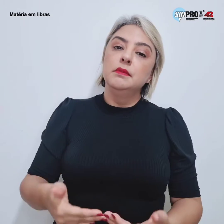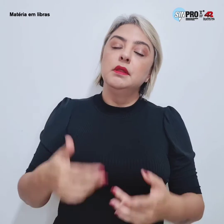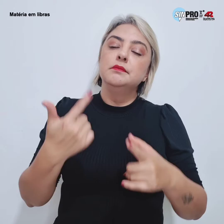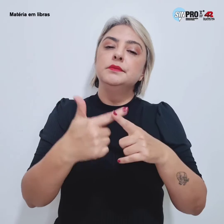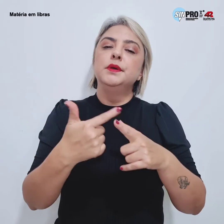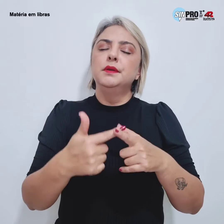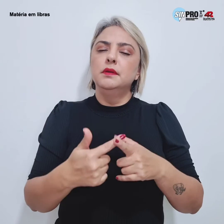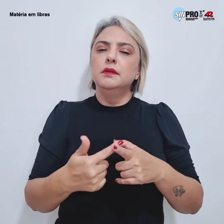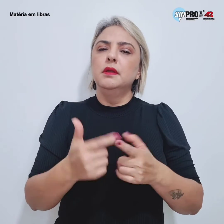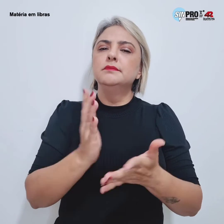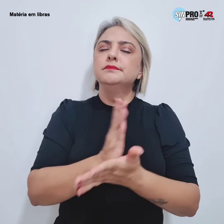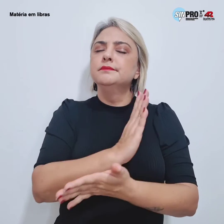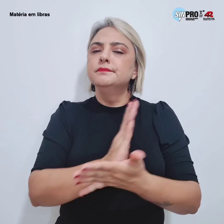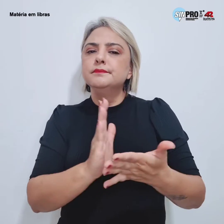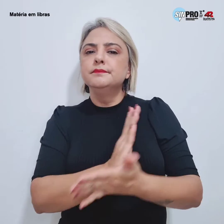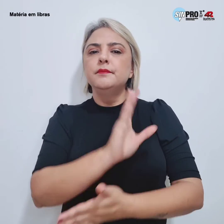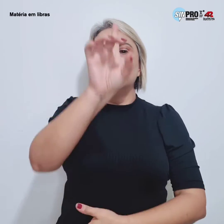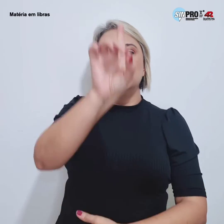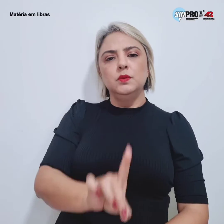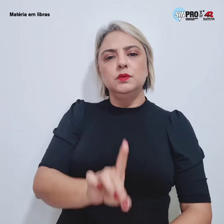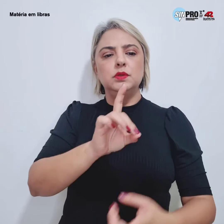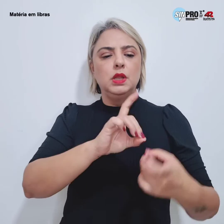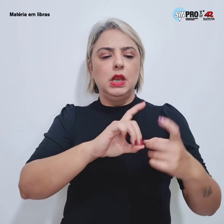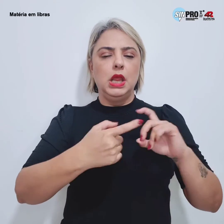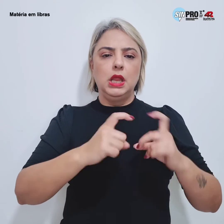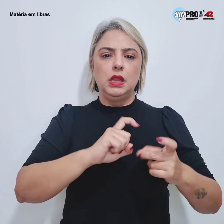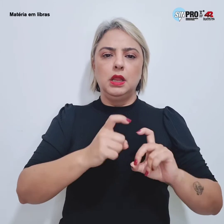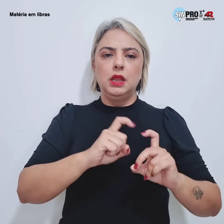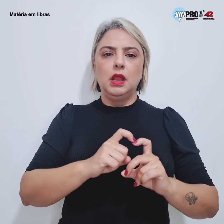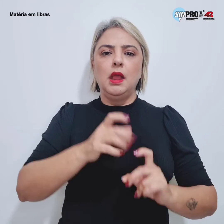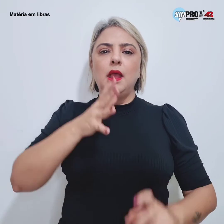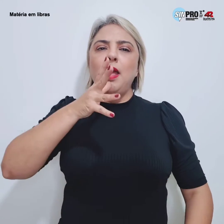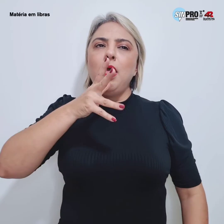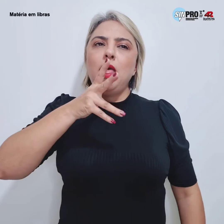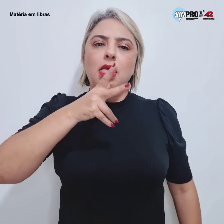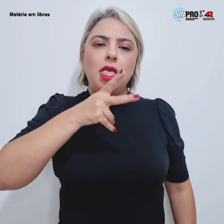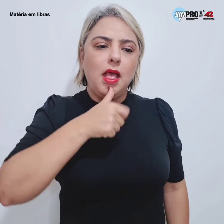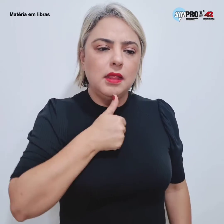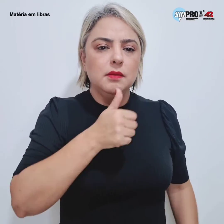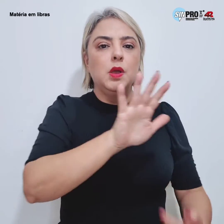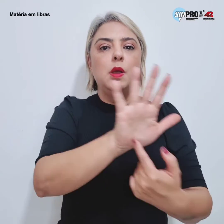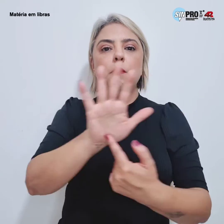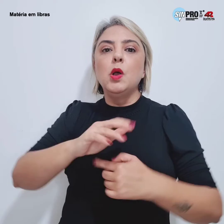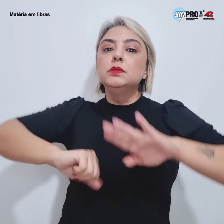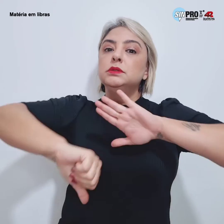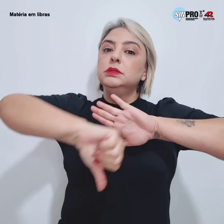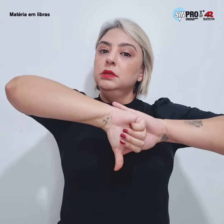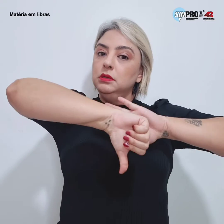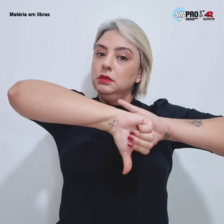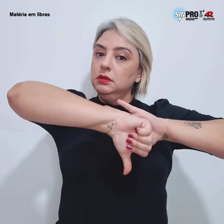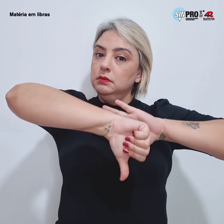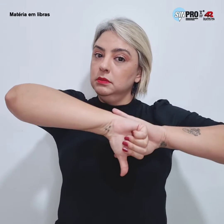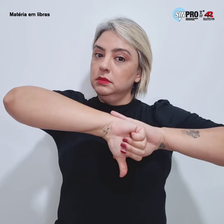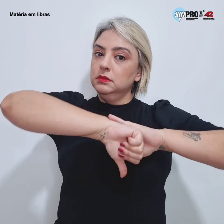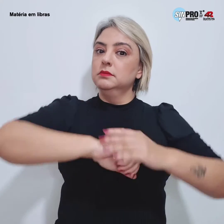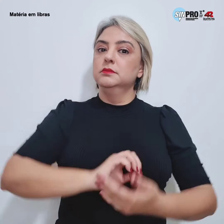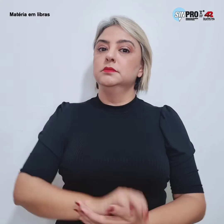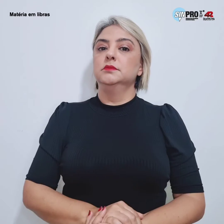e explicarmos que muitas vezes, no direito administrativo, a morosidade é apontada como crime.